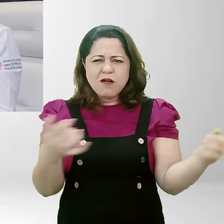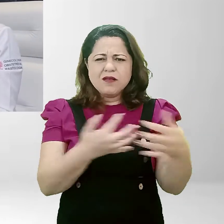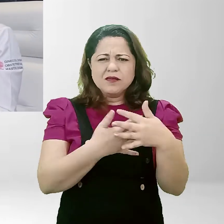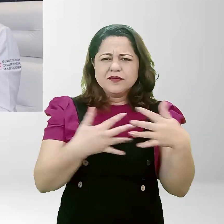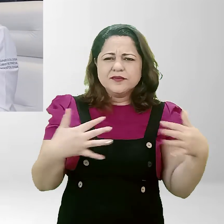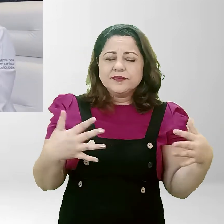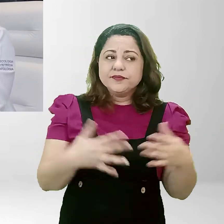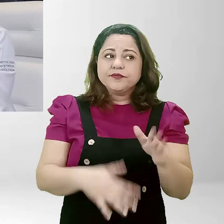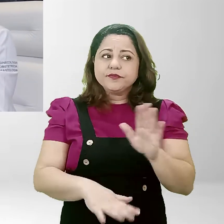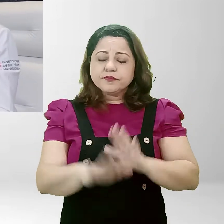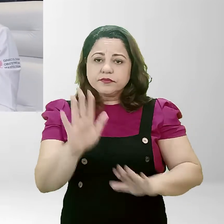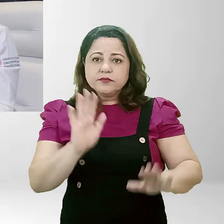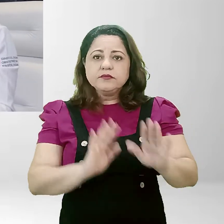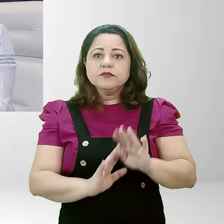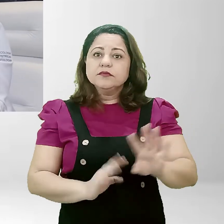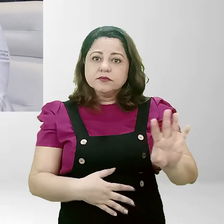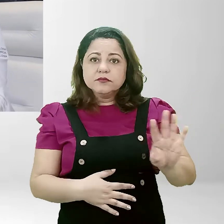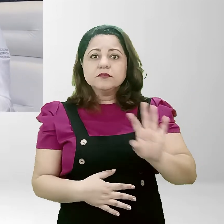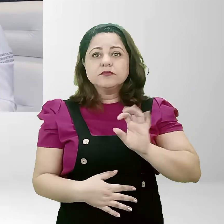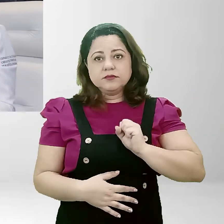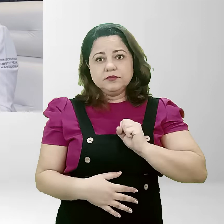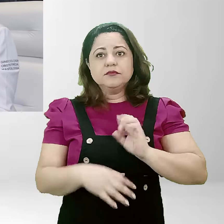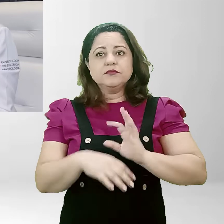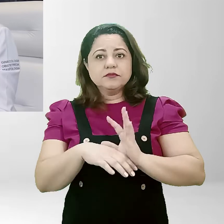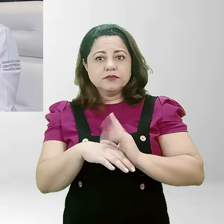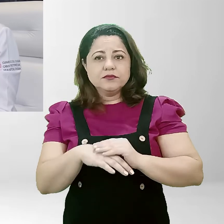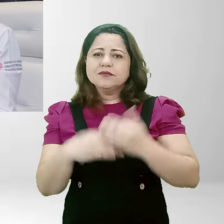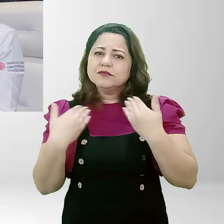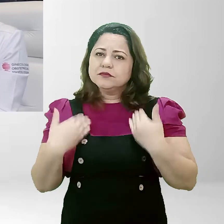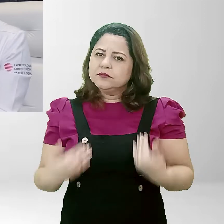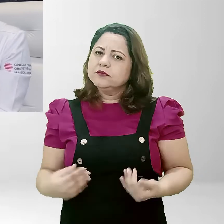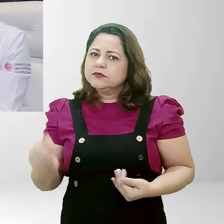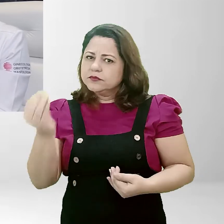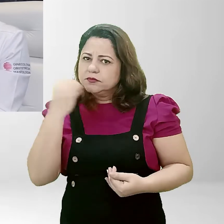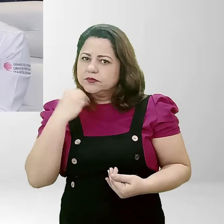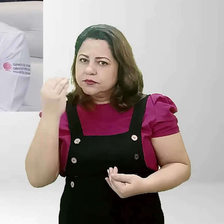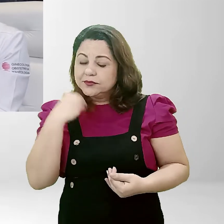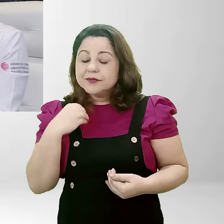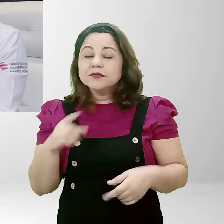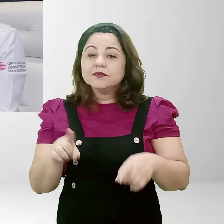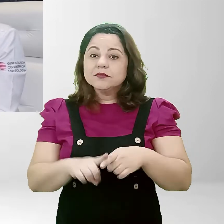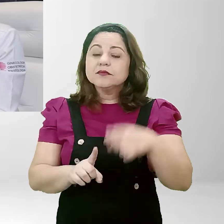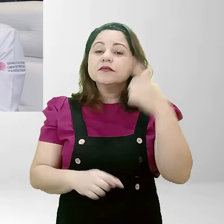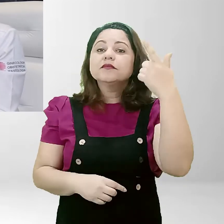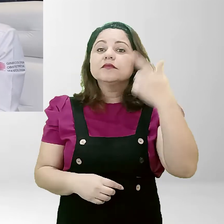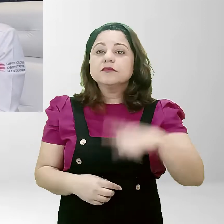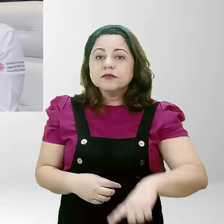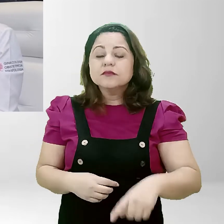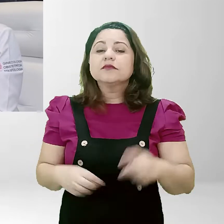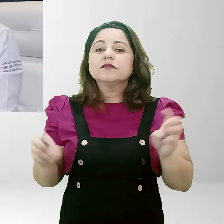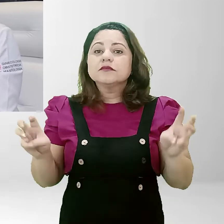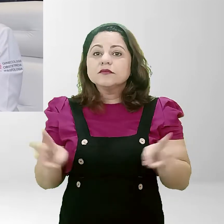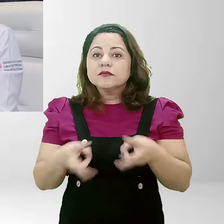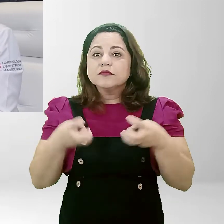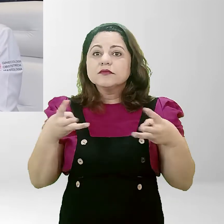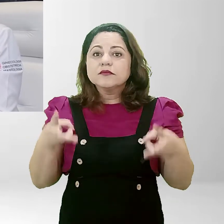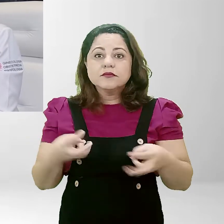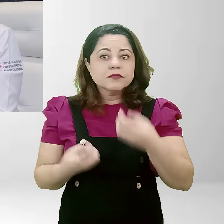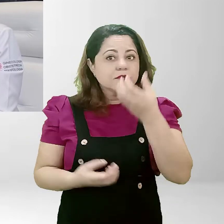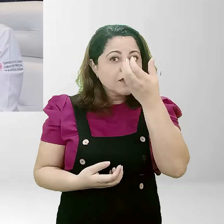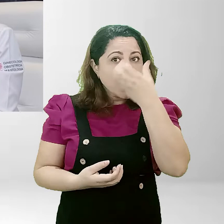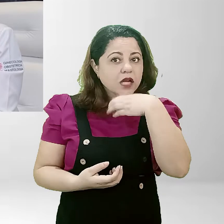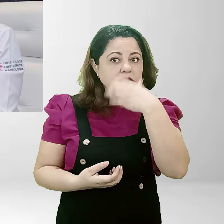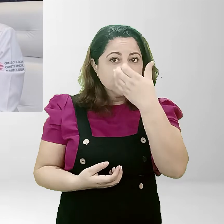frequentar lugares onde há sinais, riscos de infecção, um cuidado adequado na alimentação e nos cuidados